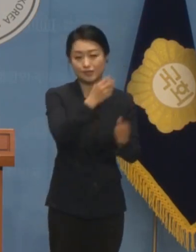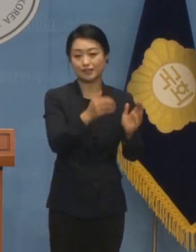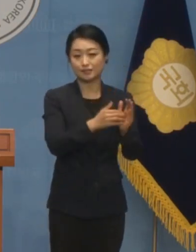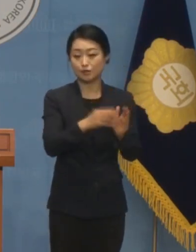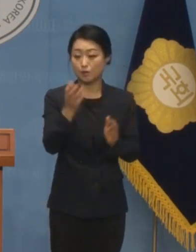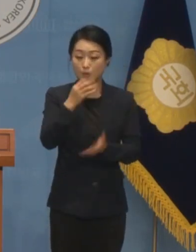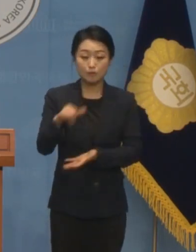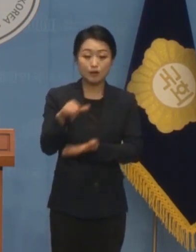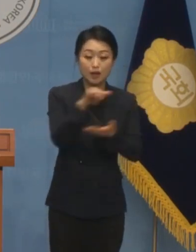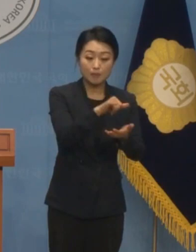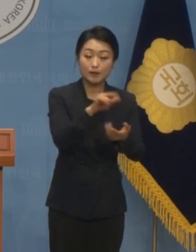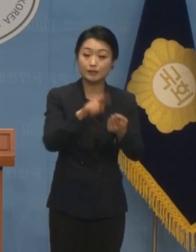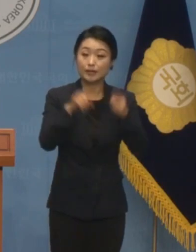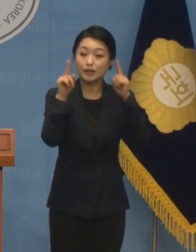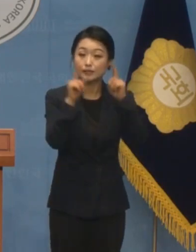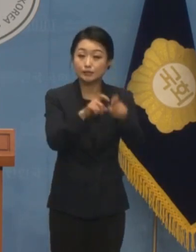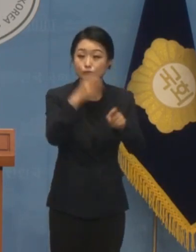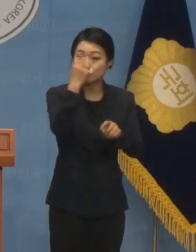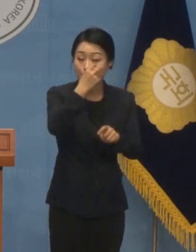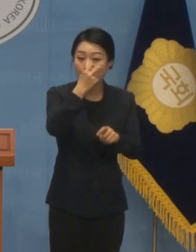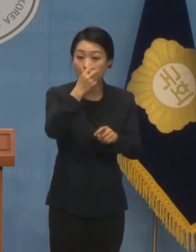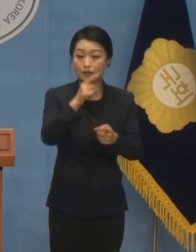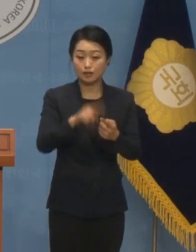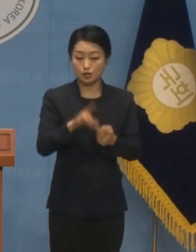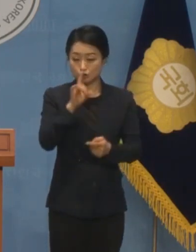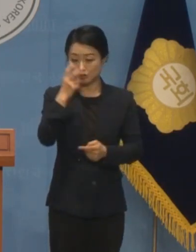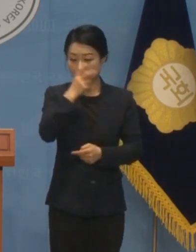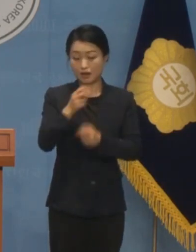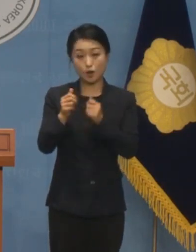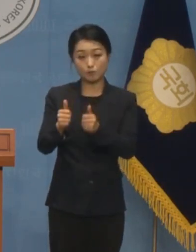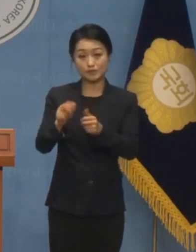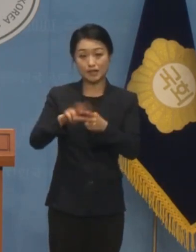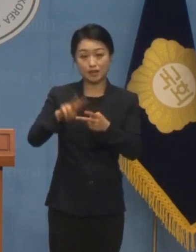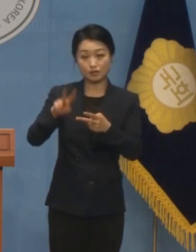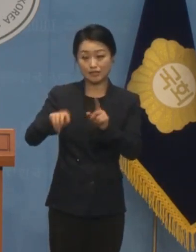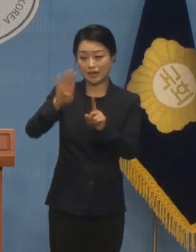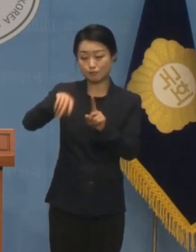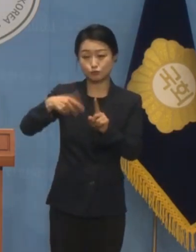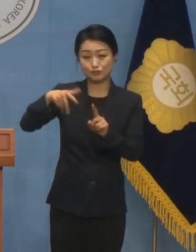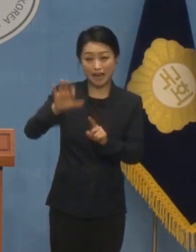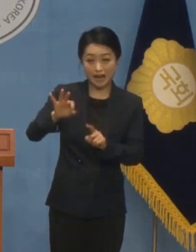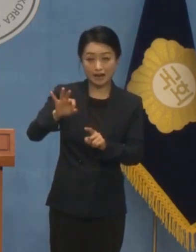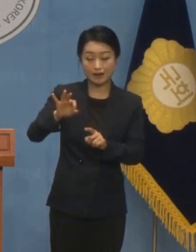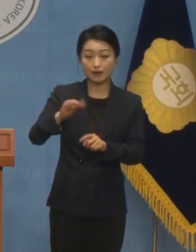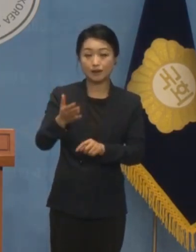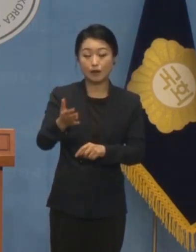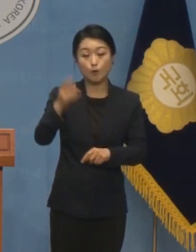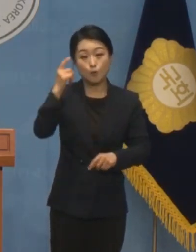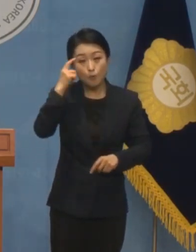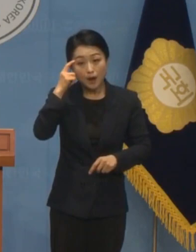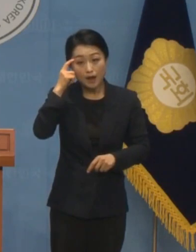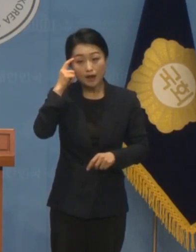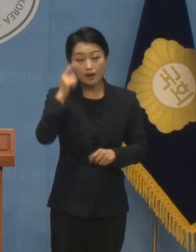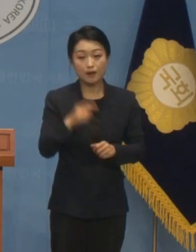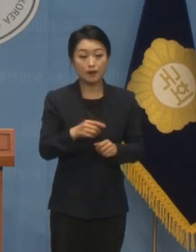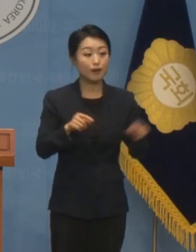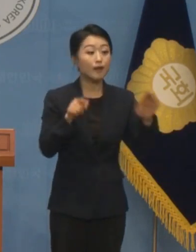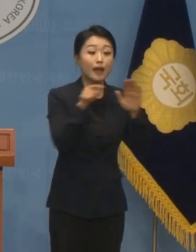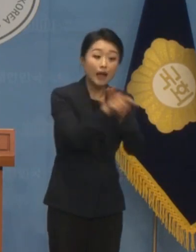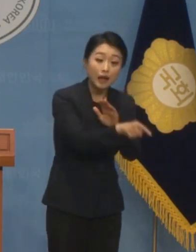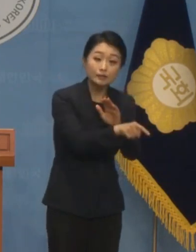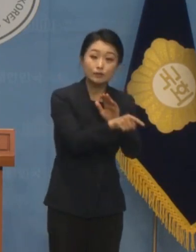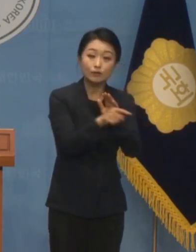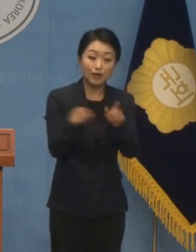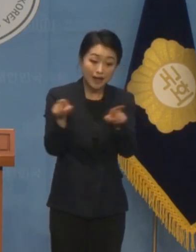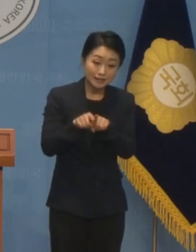명품 가방 수수 의혹을 수사하는 중앙지검 형사 1부장은 도대체 왜 부속 청사로